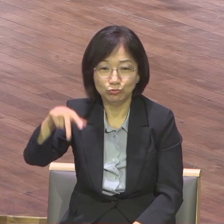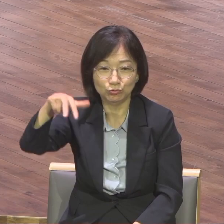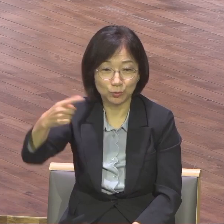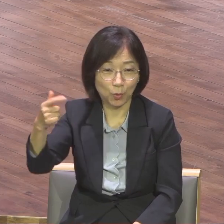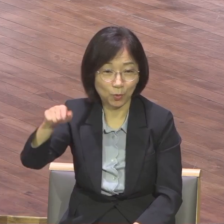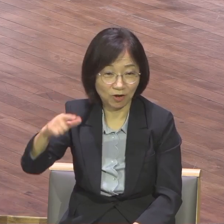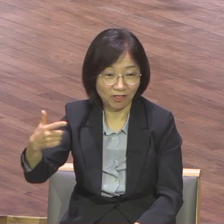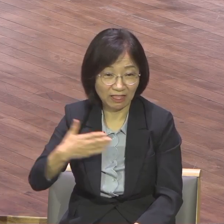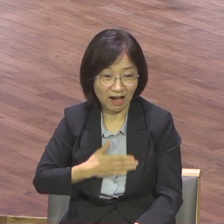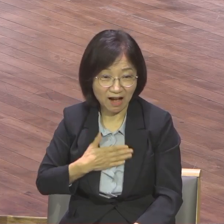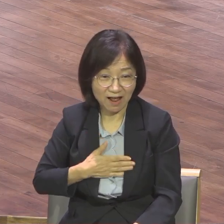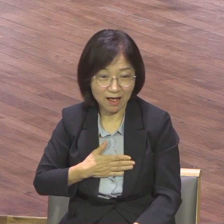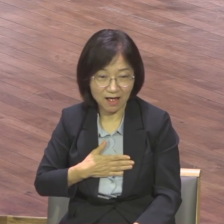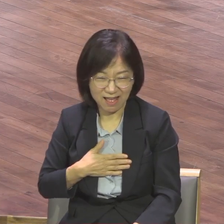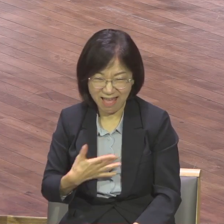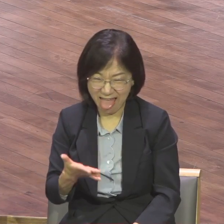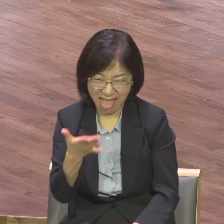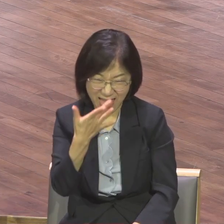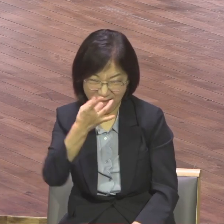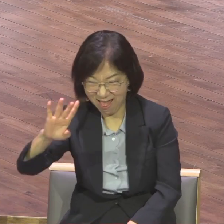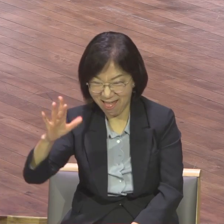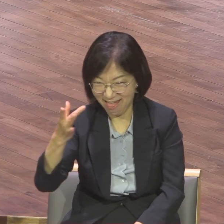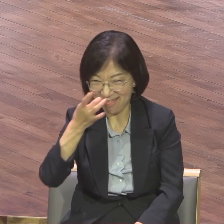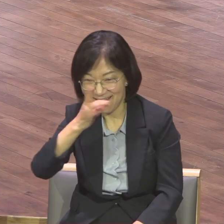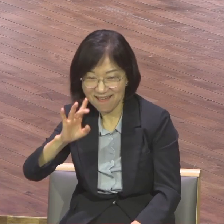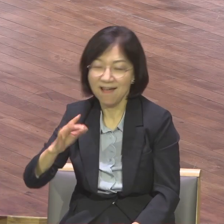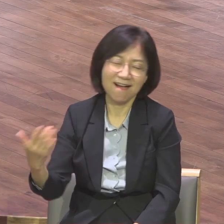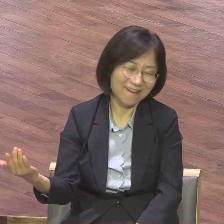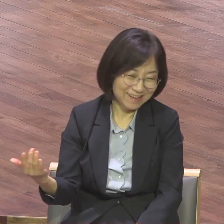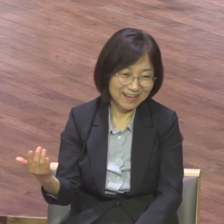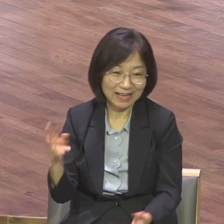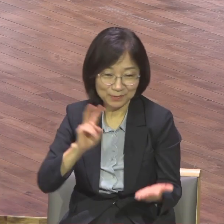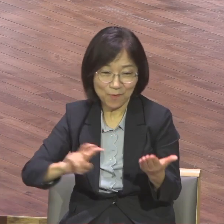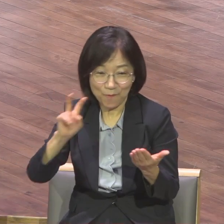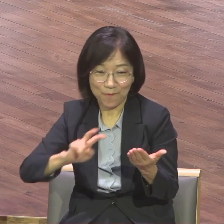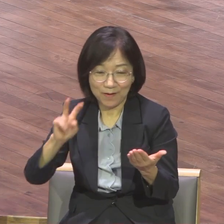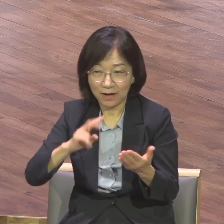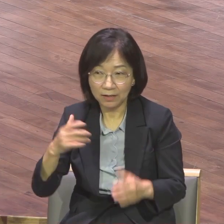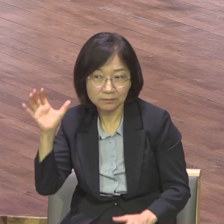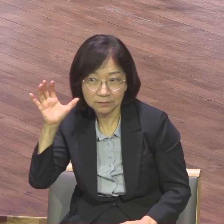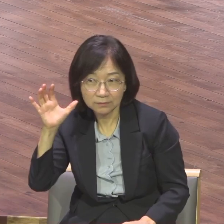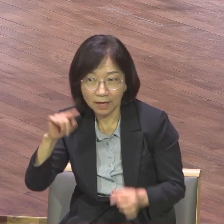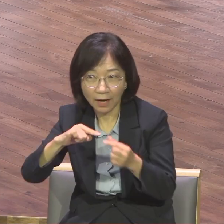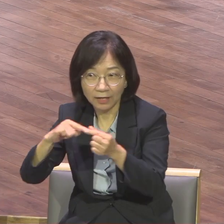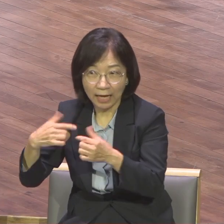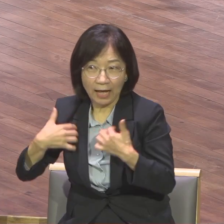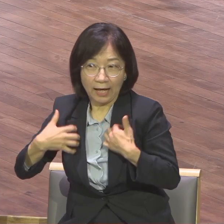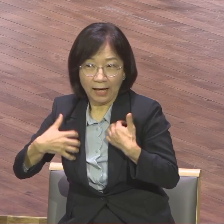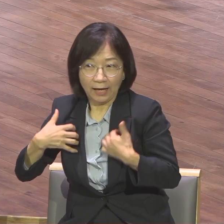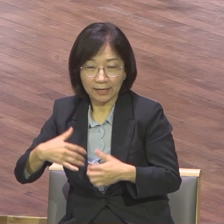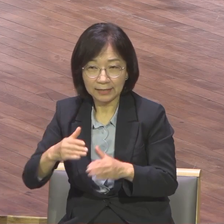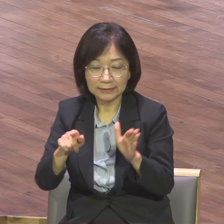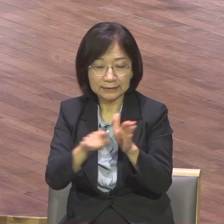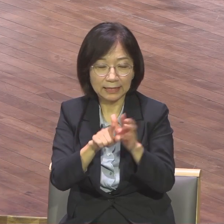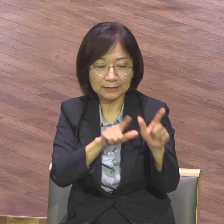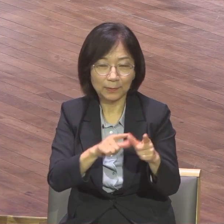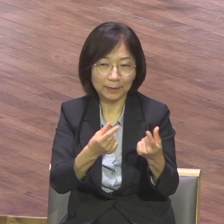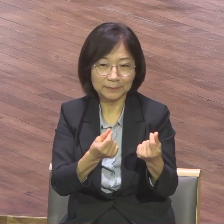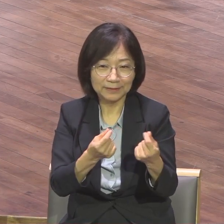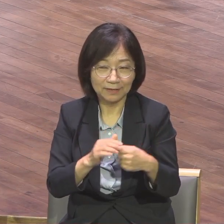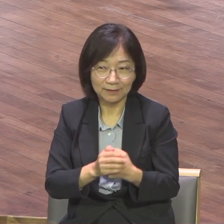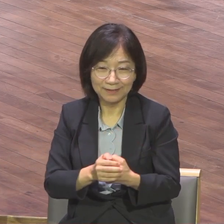부르는데 무조건 무조건이요. 신앙생활 그래야 돼. 아멘. 뭐